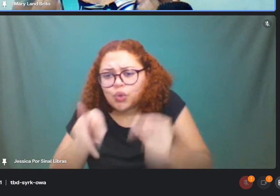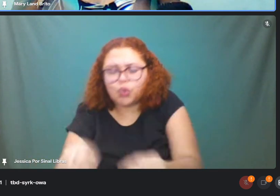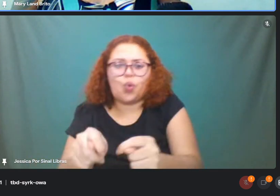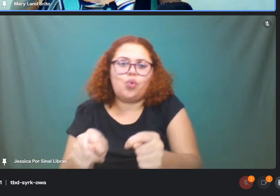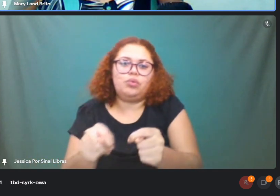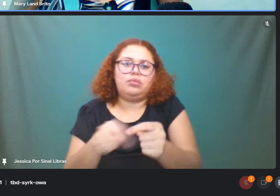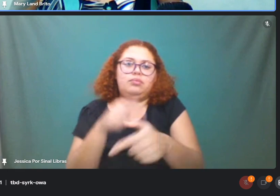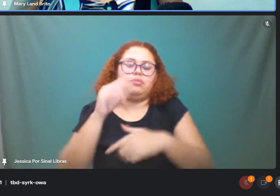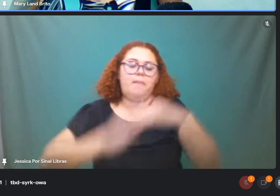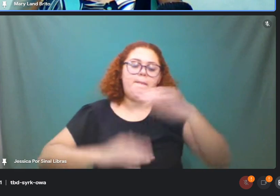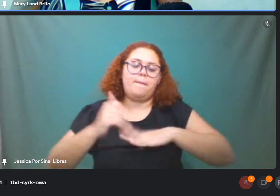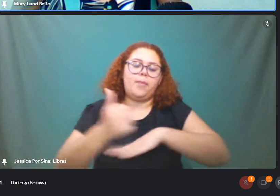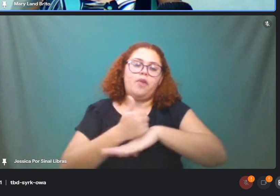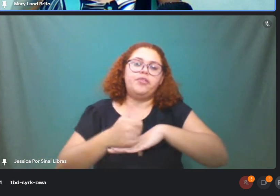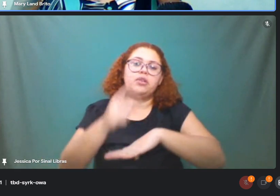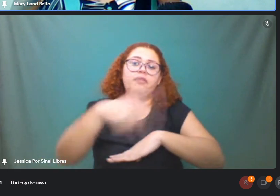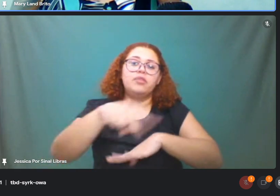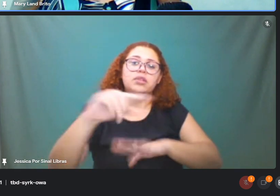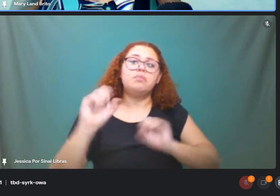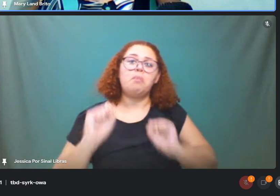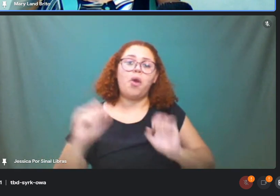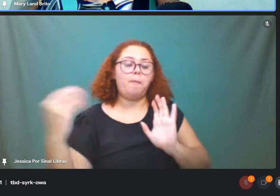colocar